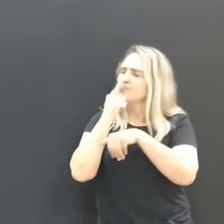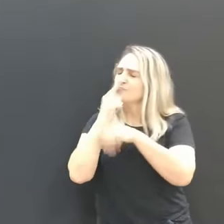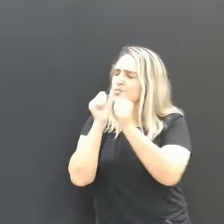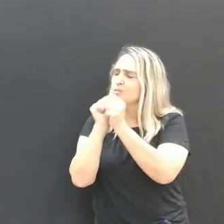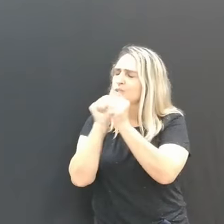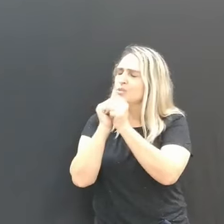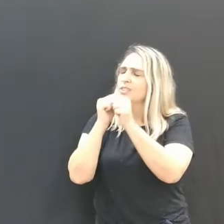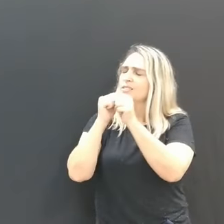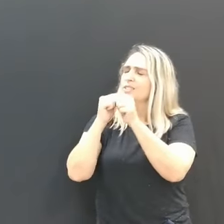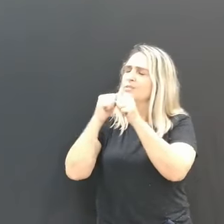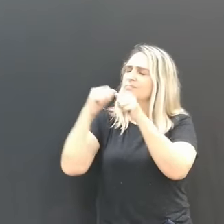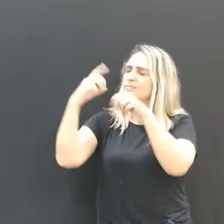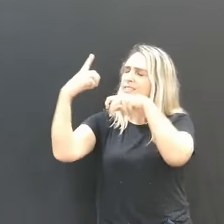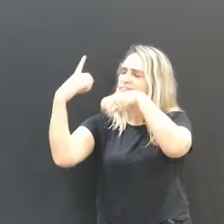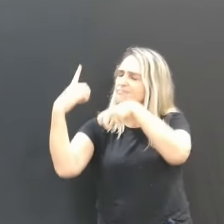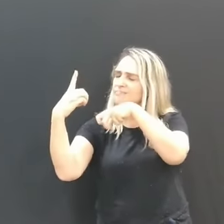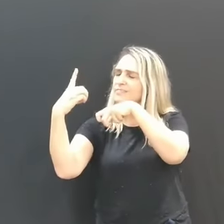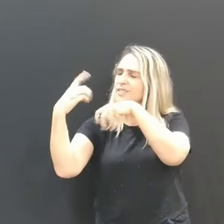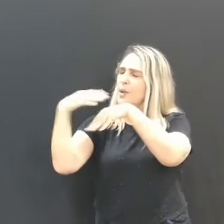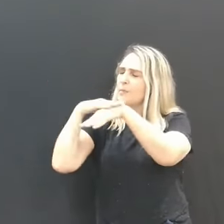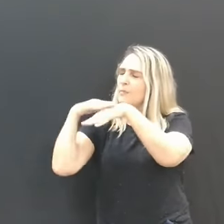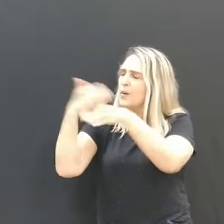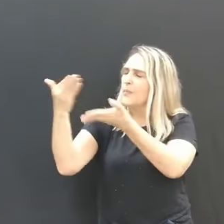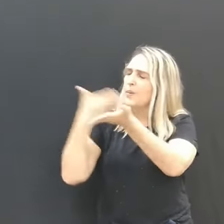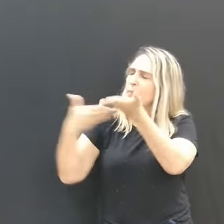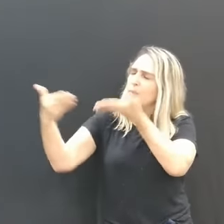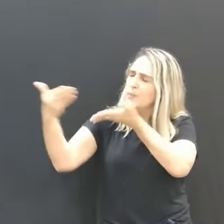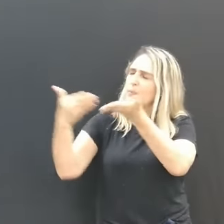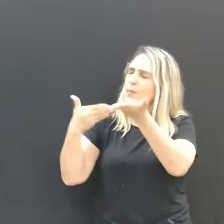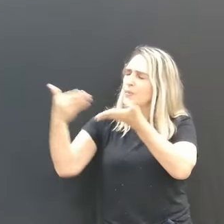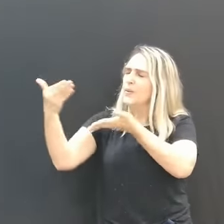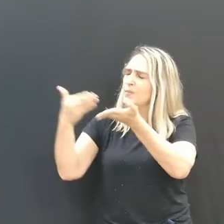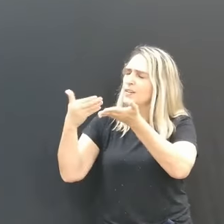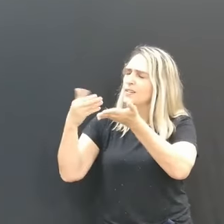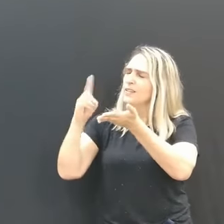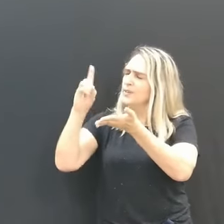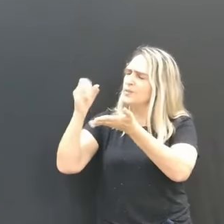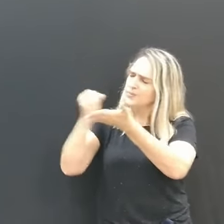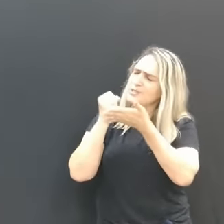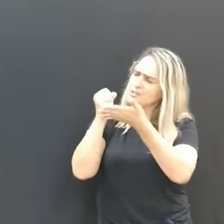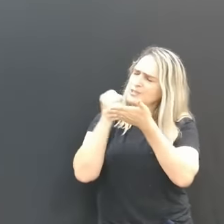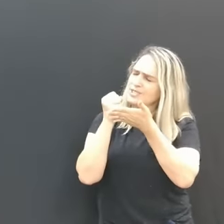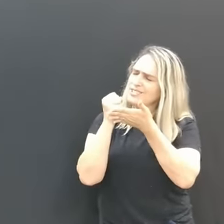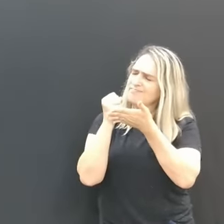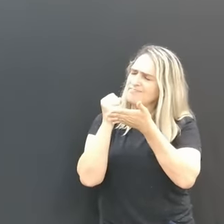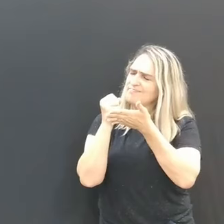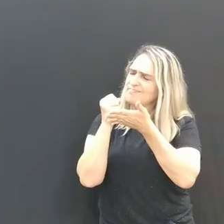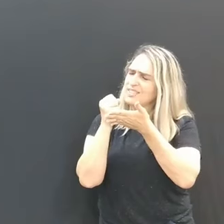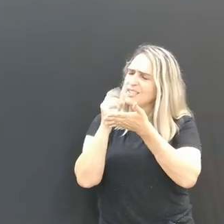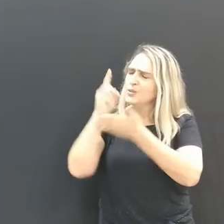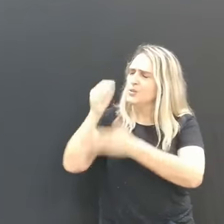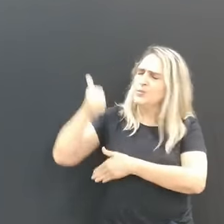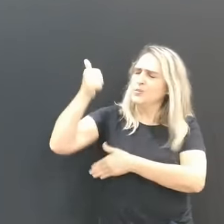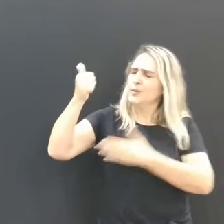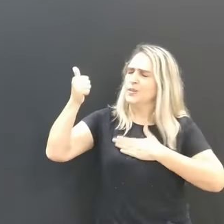Senhor me chamou, meu Pai, para que eu tenha uma vida de serviço contigo, de te servir. E eu sei que eu posso contar com o